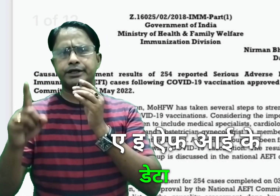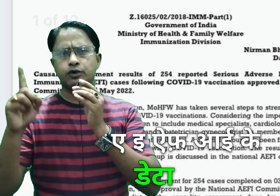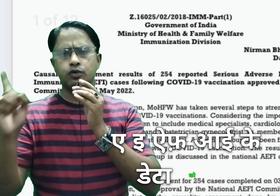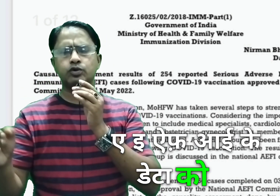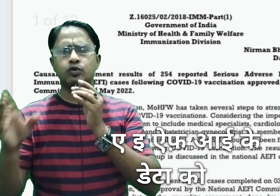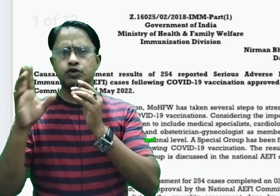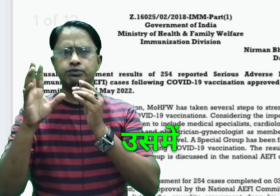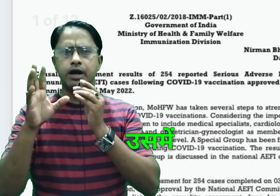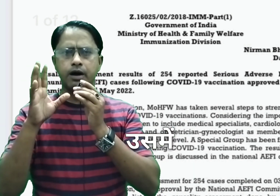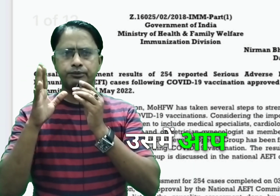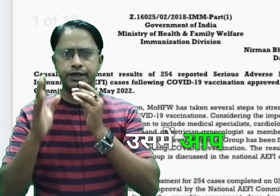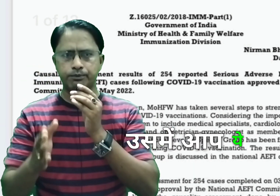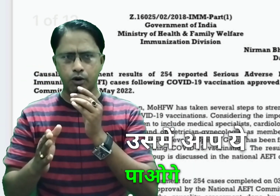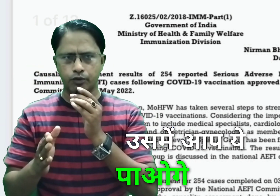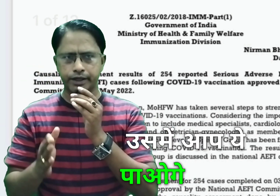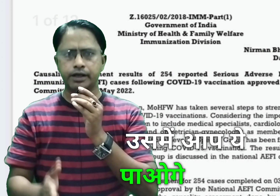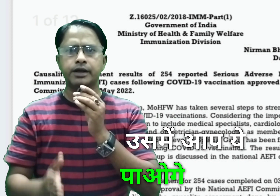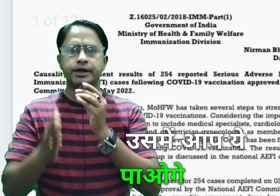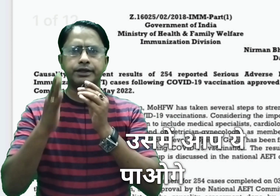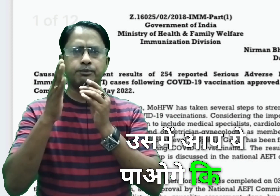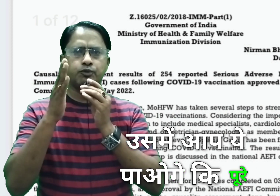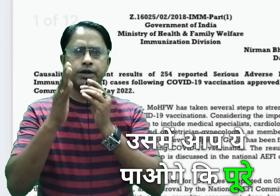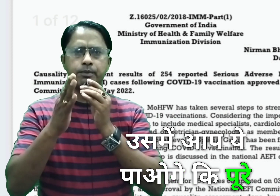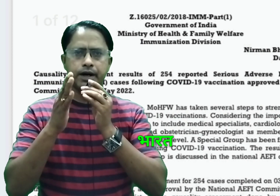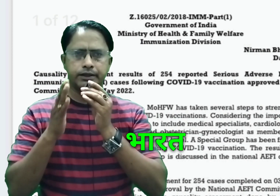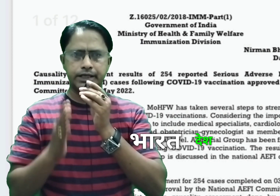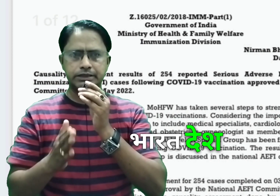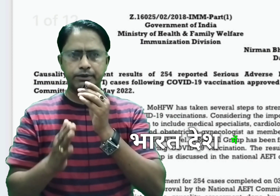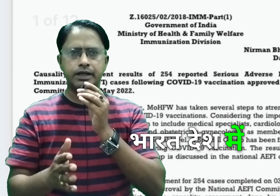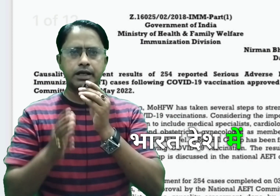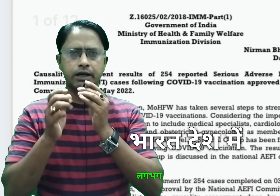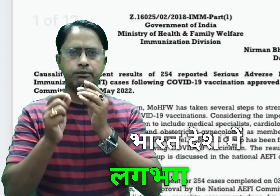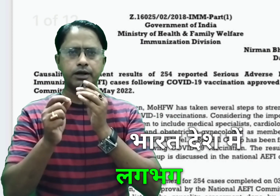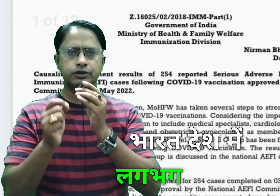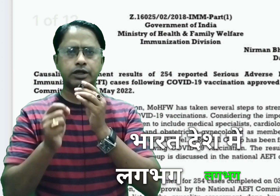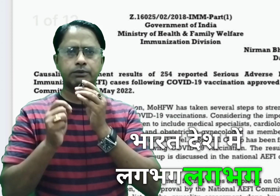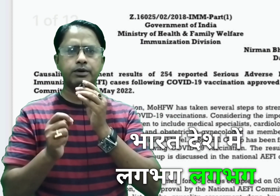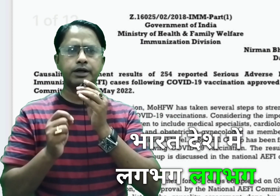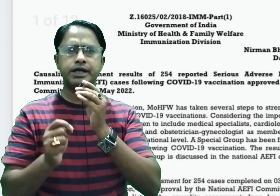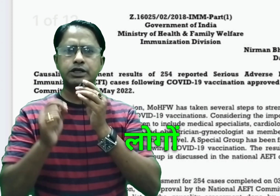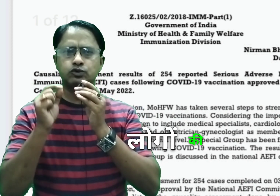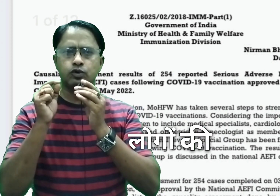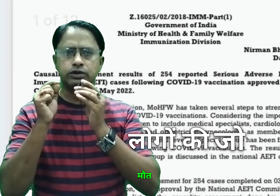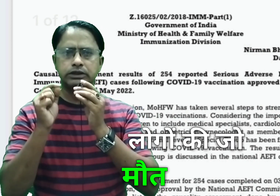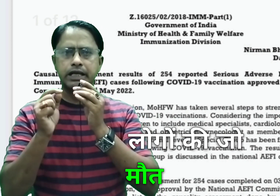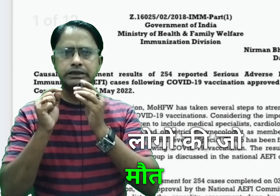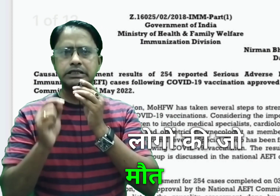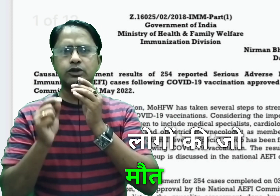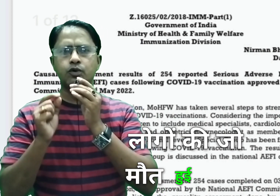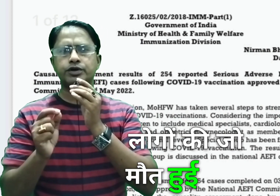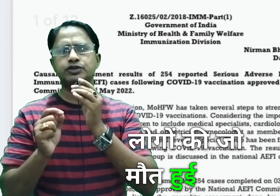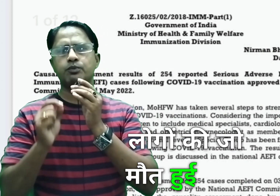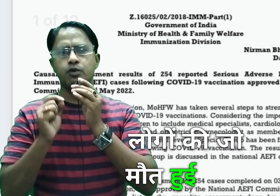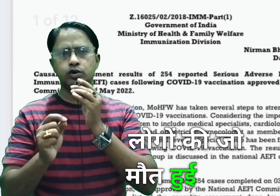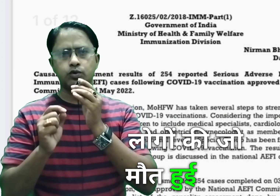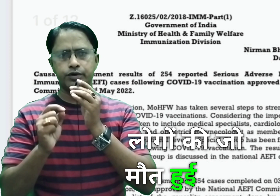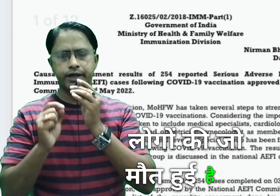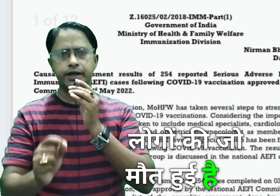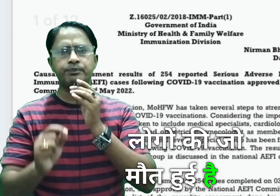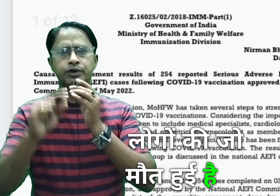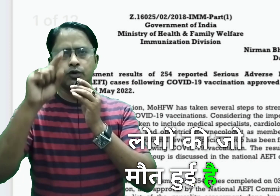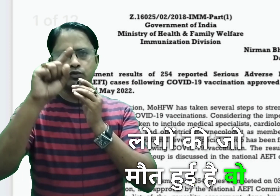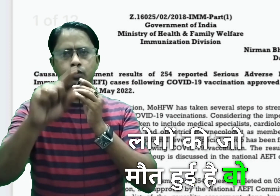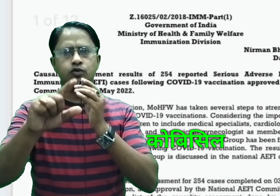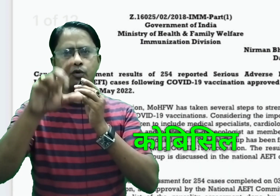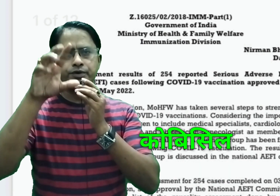AEFI के डेटा को तो उसमें आप ये पाओगे कि पूरे भारत देश में लगभग 133 लोगों की जो मौत हुई